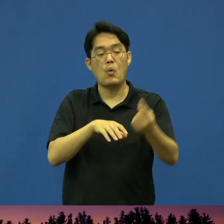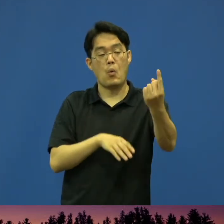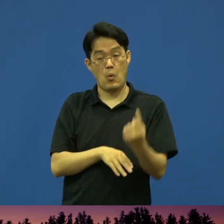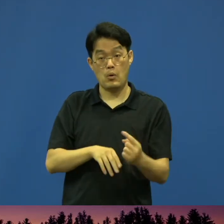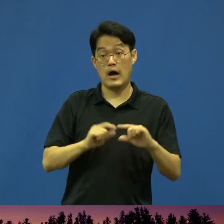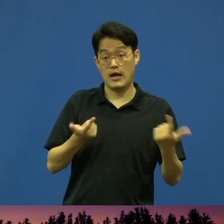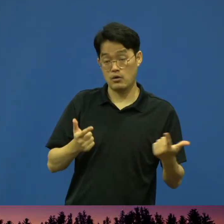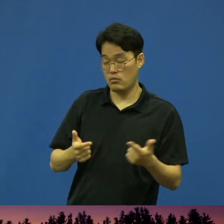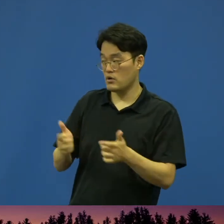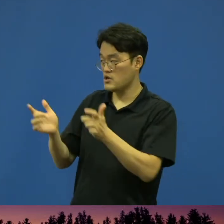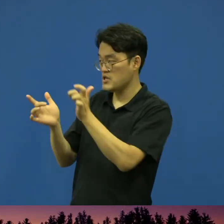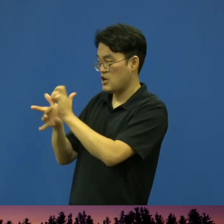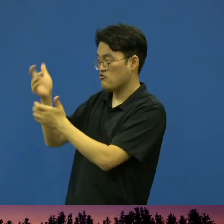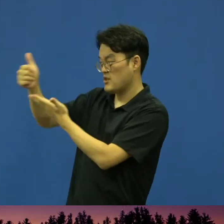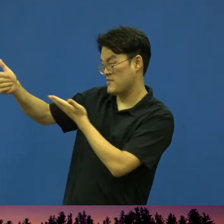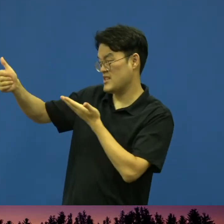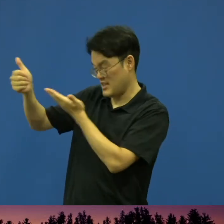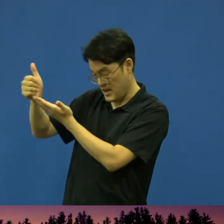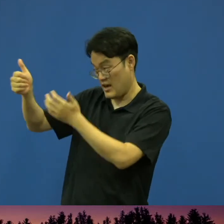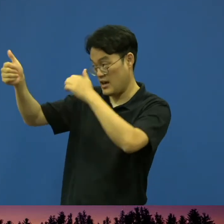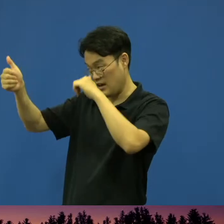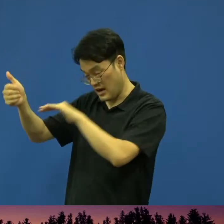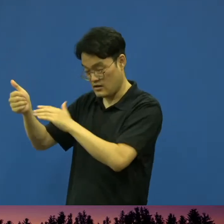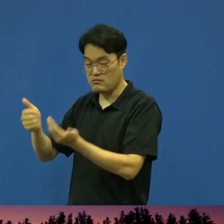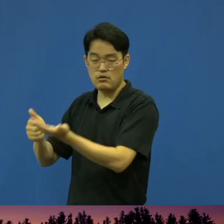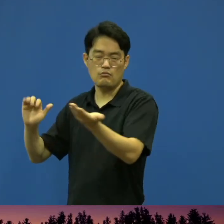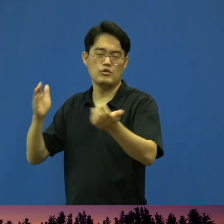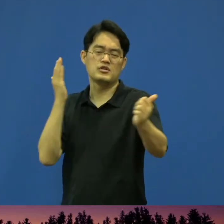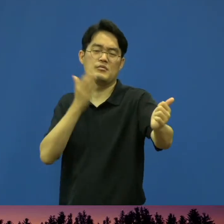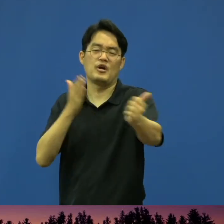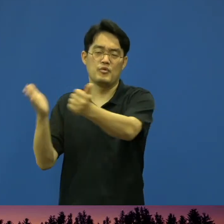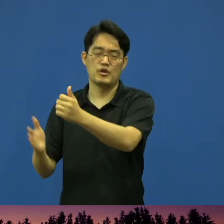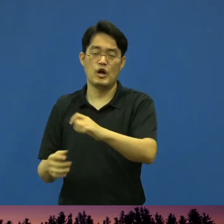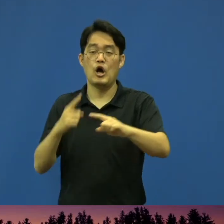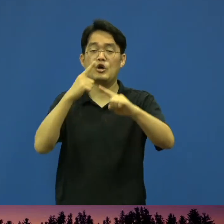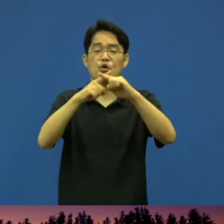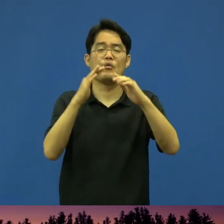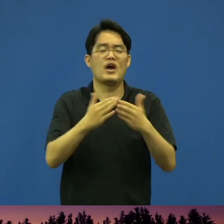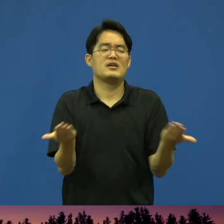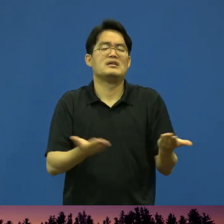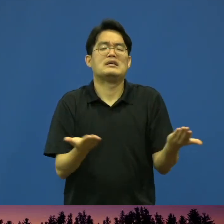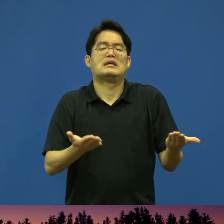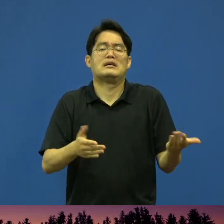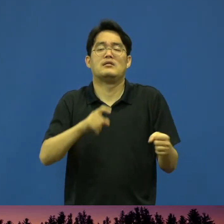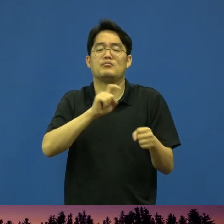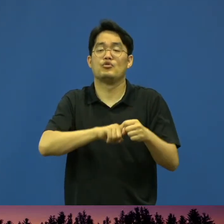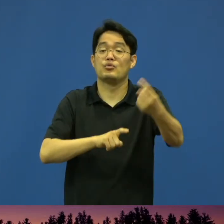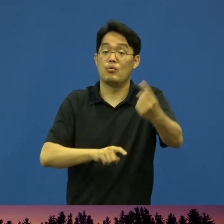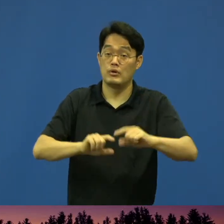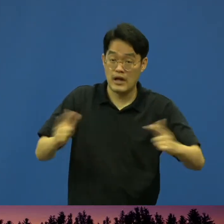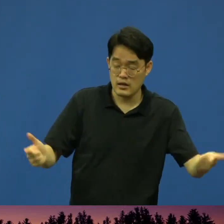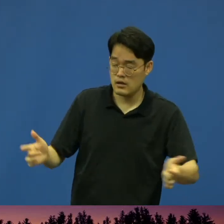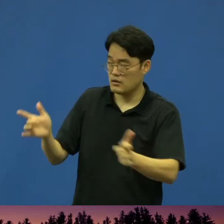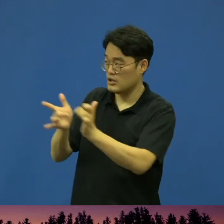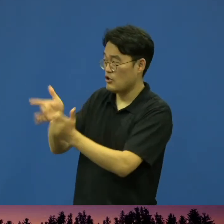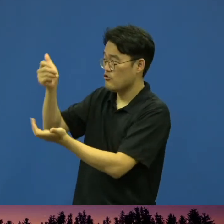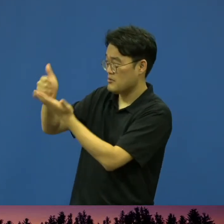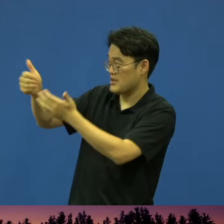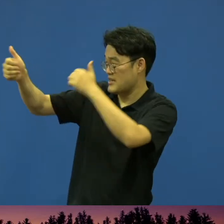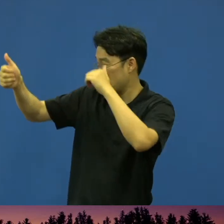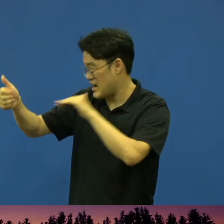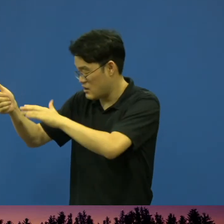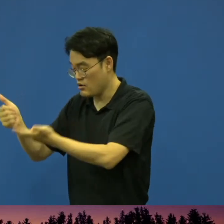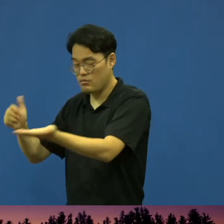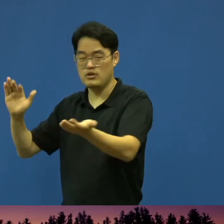소망합니다. 섬기러, 교회에 참 많은 부분들을 섬기러 오시는 자가 아니라 예수님께 오기를 소망합니다. 반가운